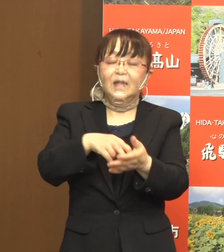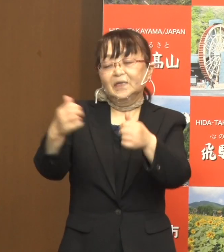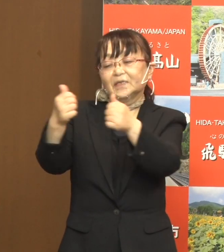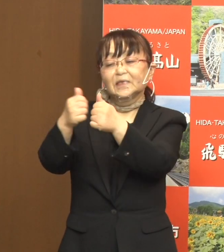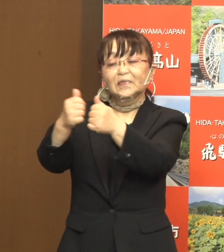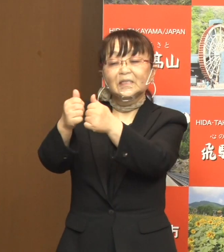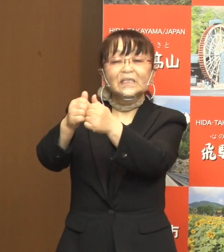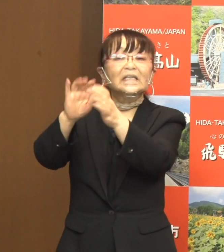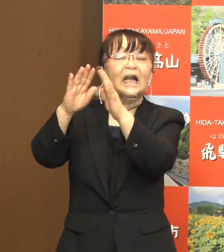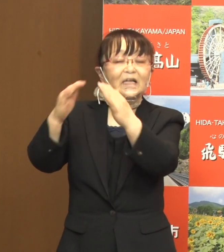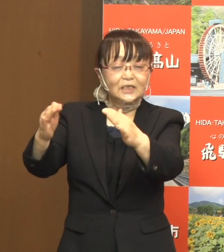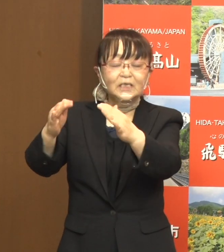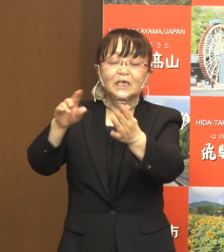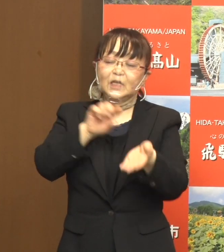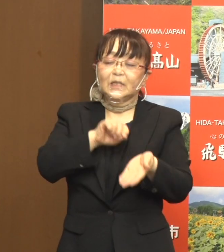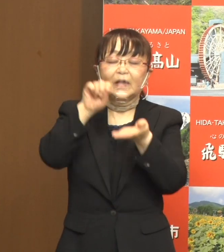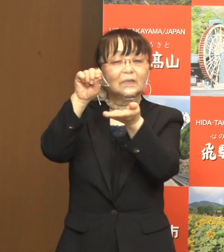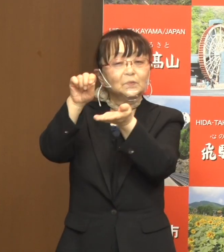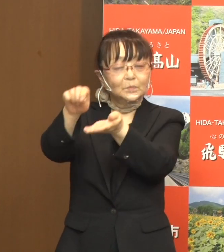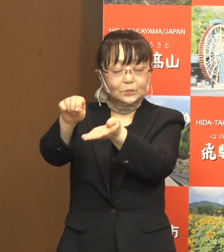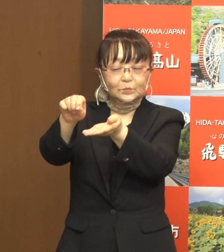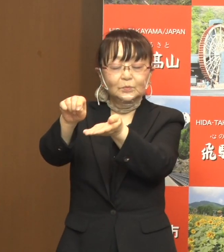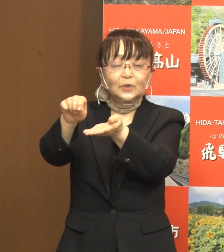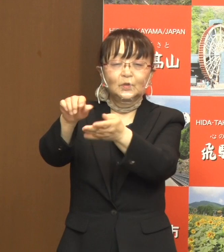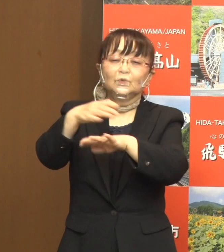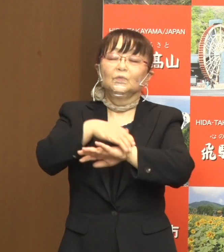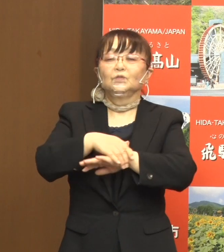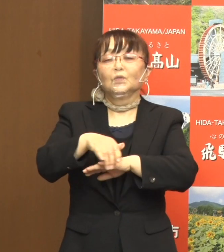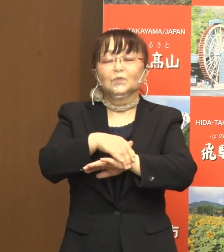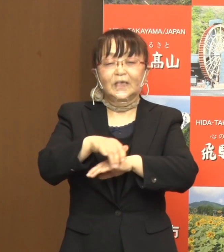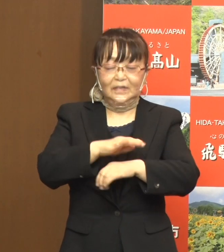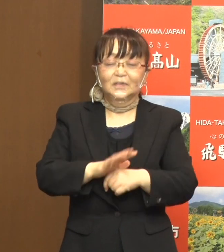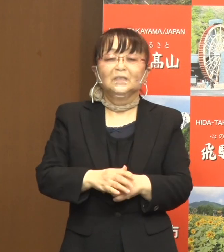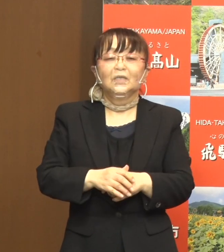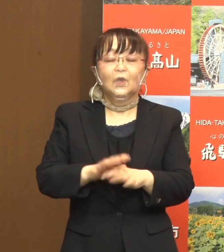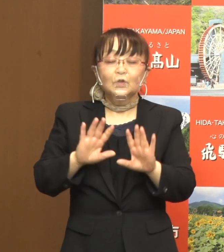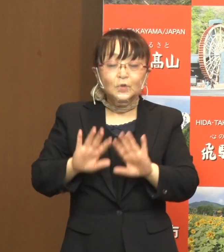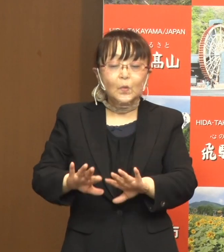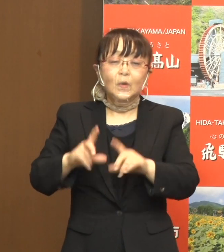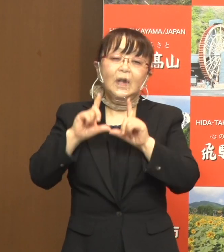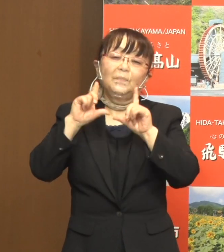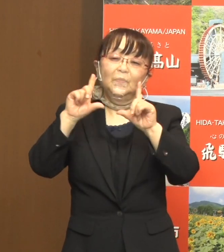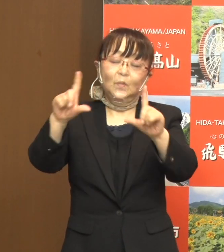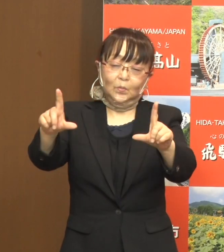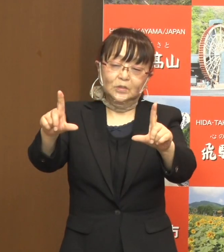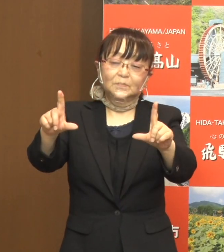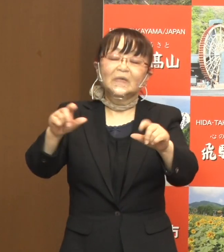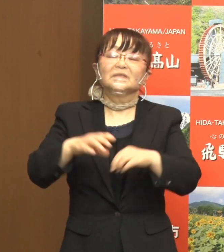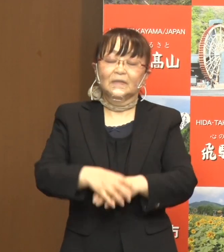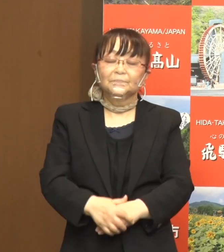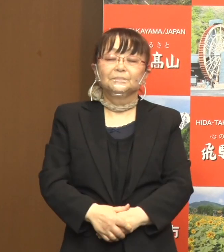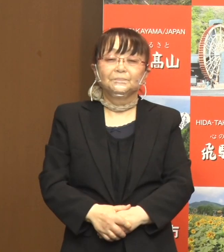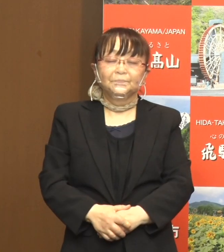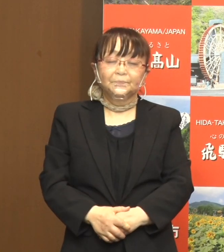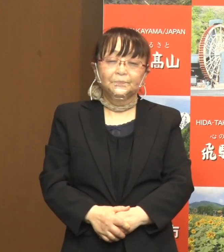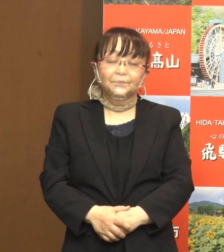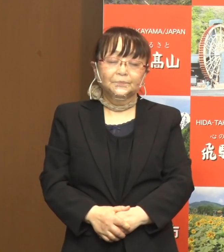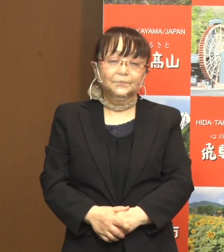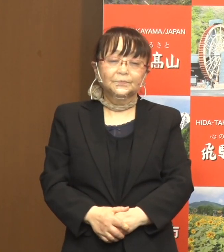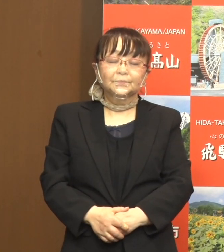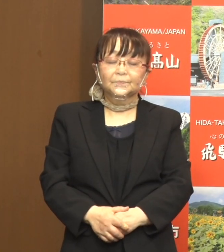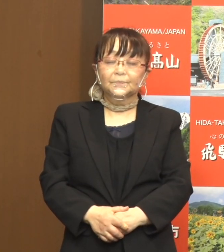方に提案をさせて頂きたいというそうで今日発表をさせていただきました